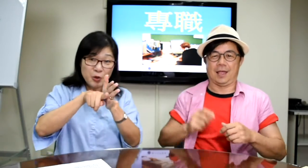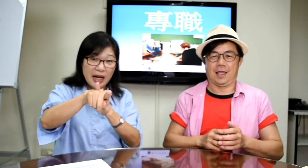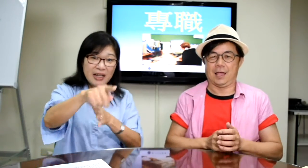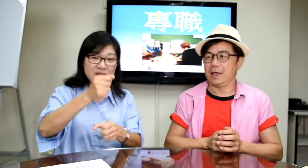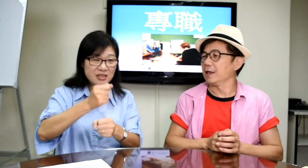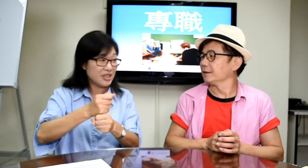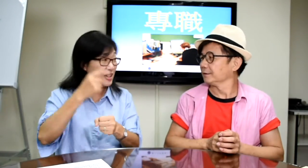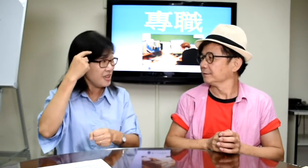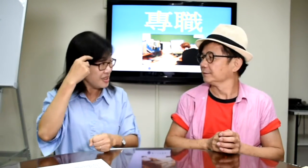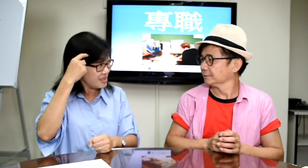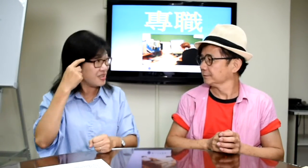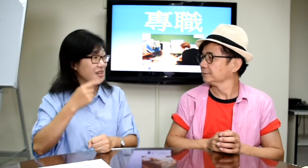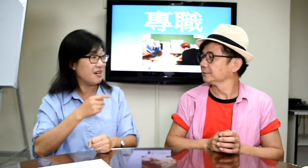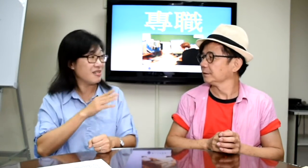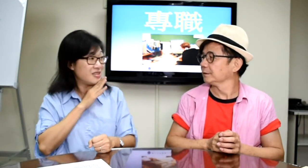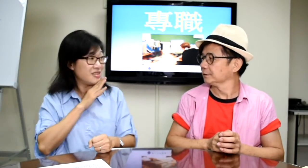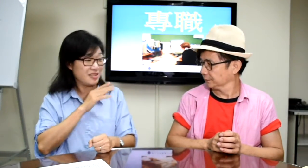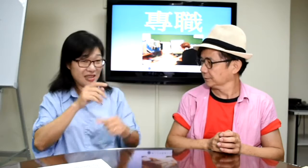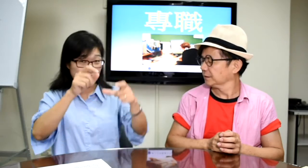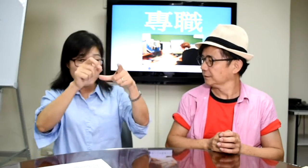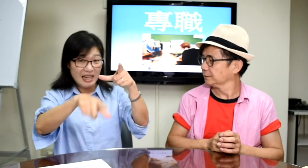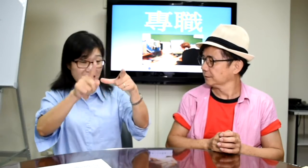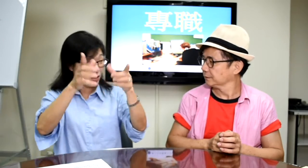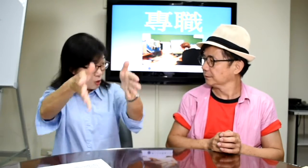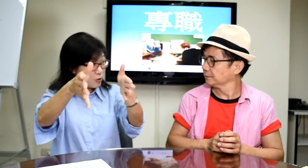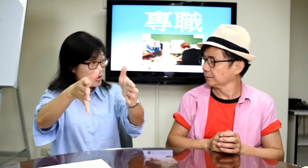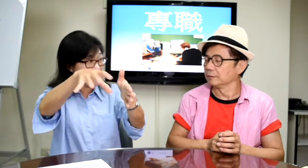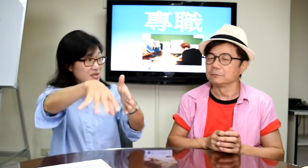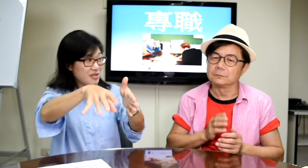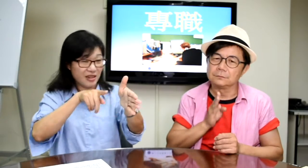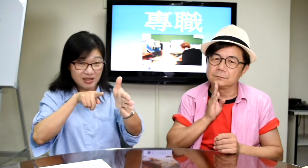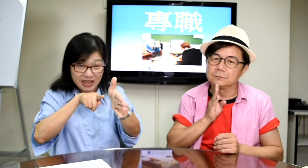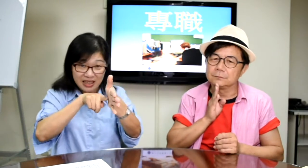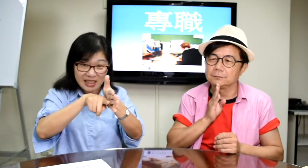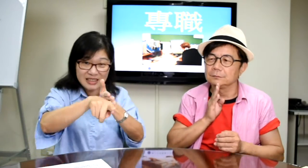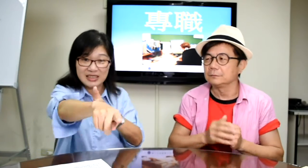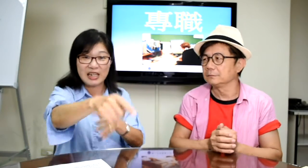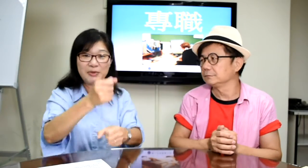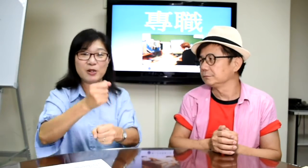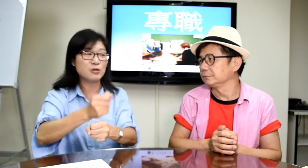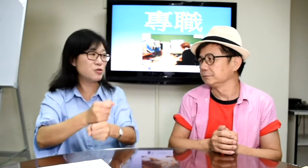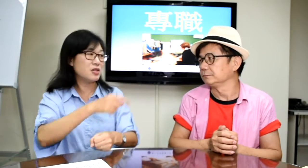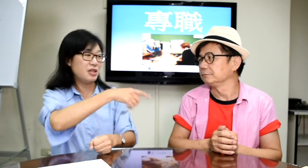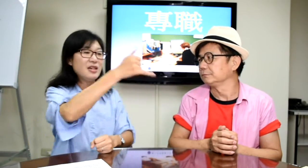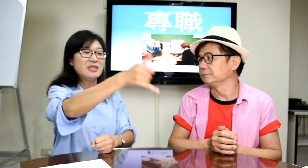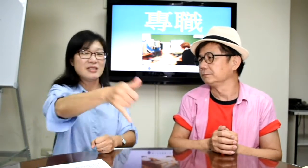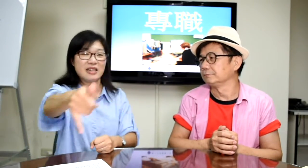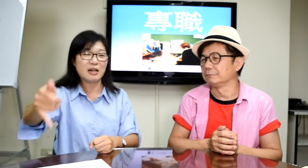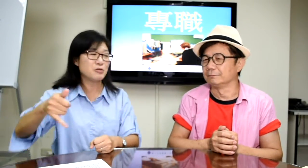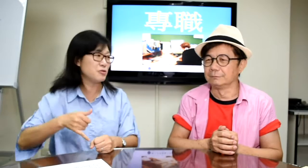专职的意思哈，是在一个公司。一直在那边工作，你那个常常到处去